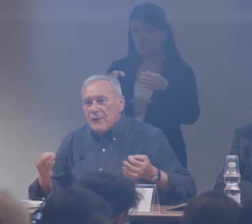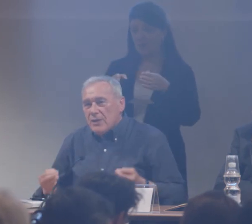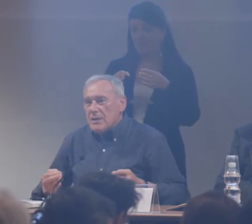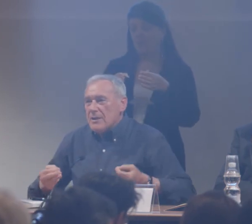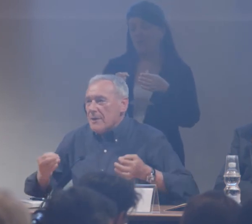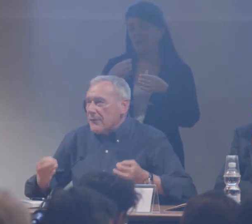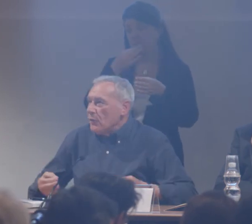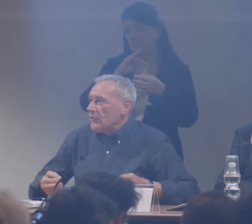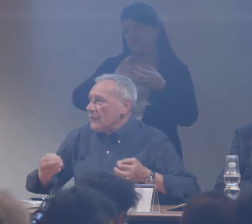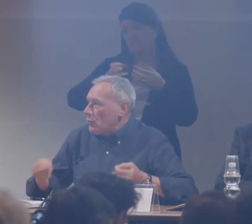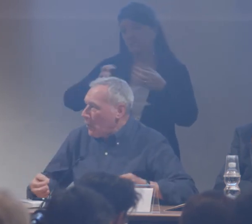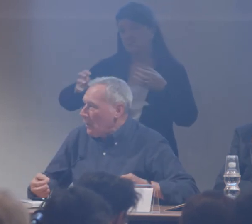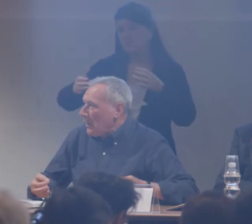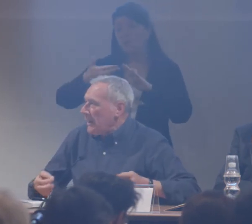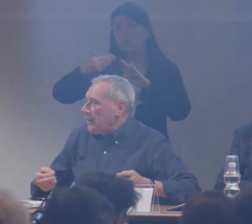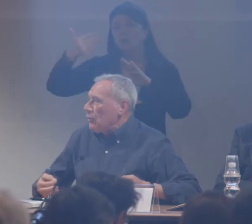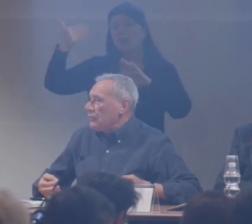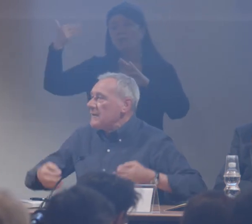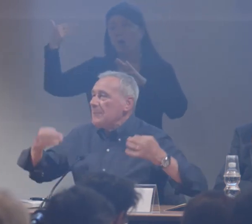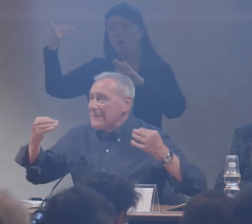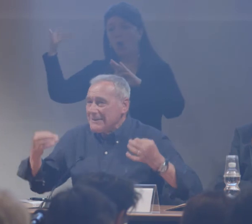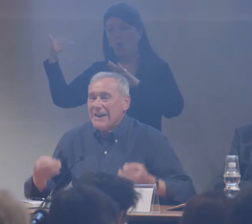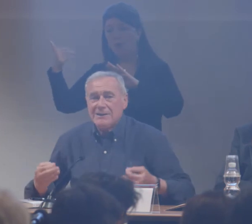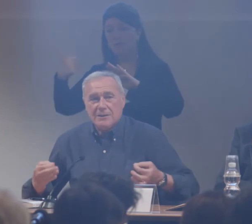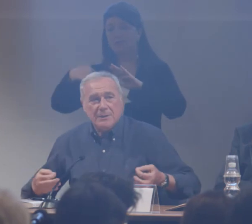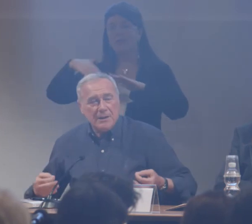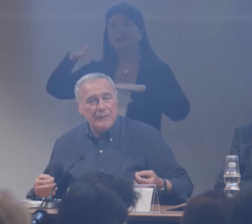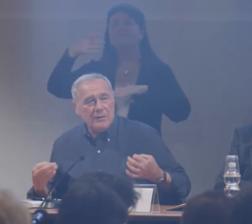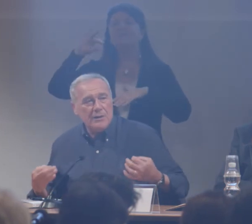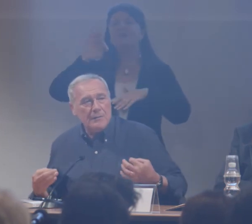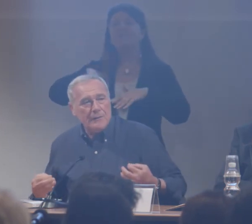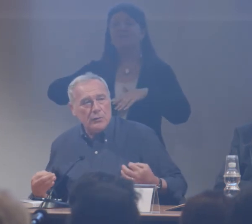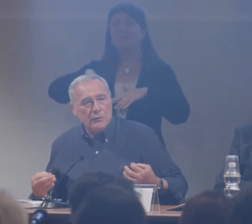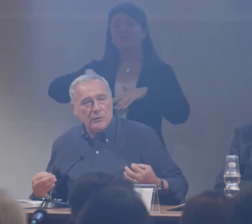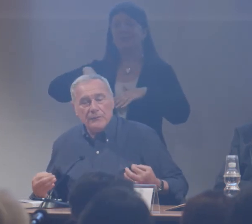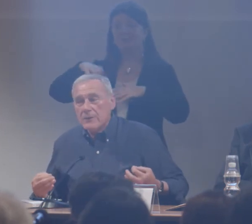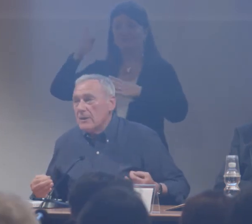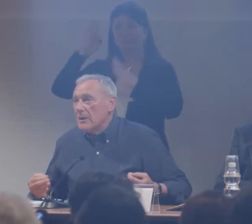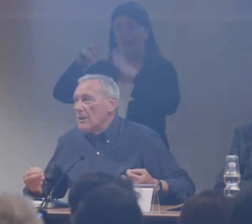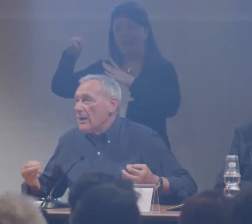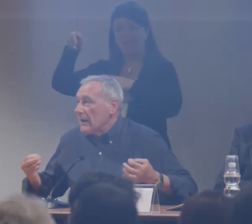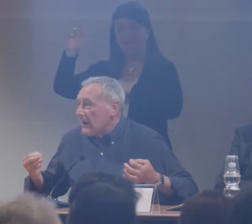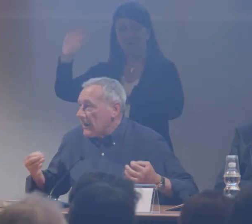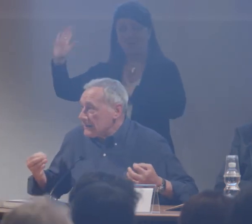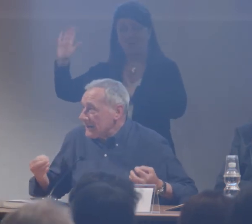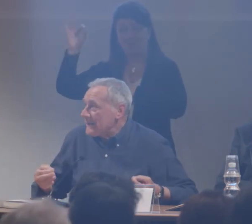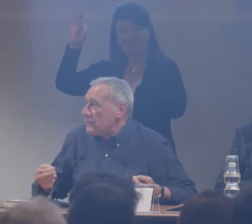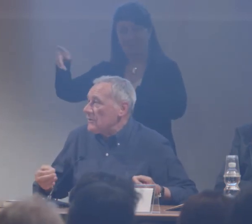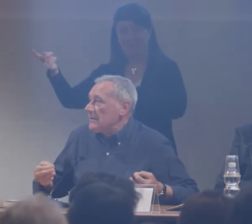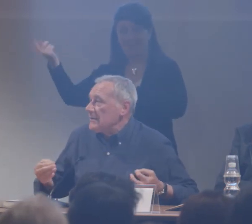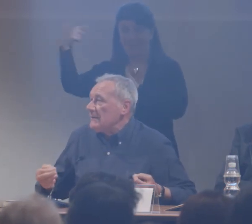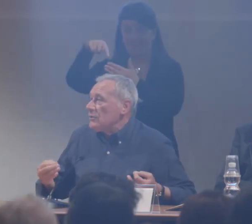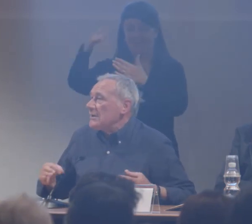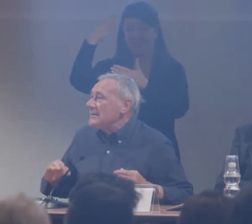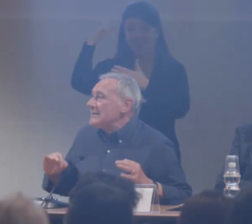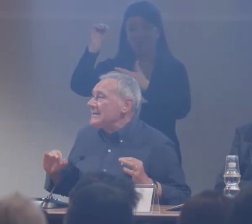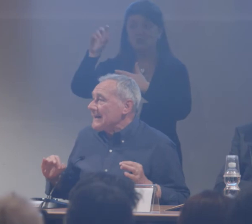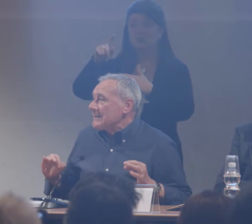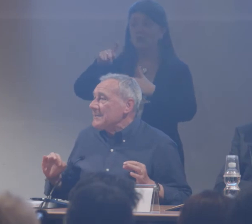le figlie dei mafiosi a scuola erano rispettate perché figlie di mafiosi. Adesso si